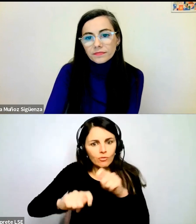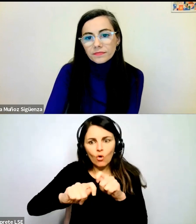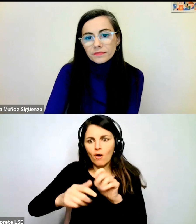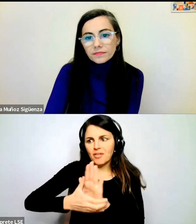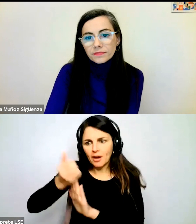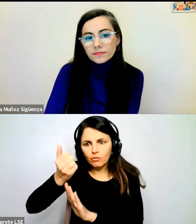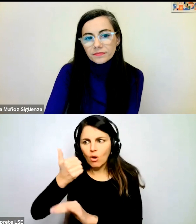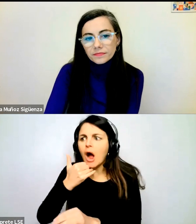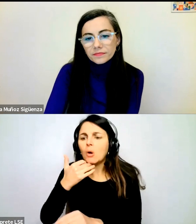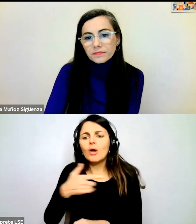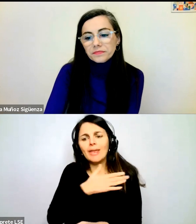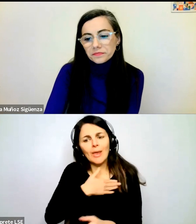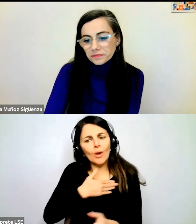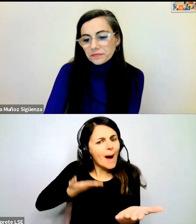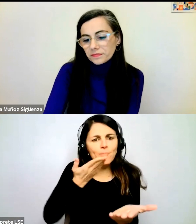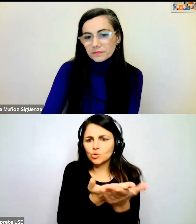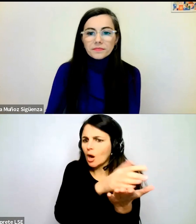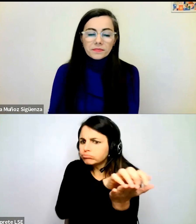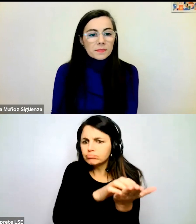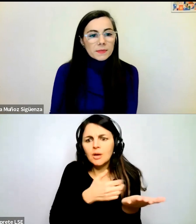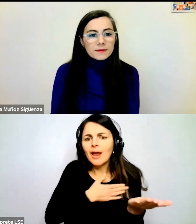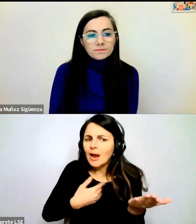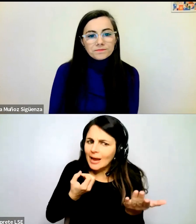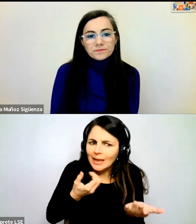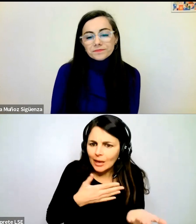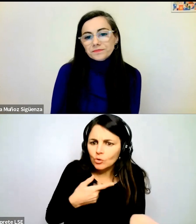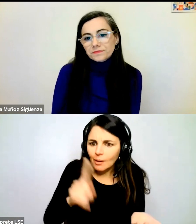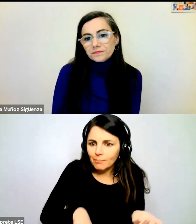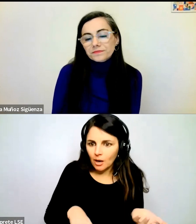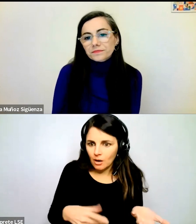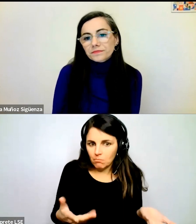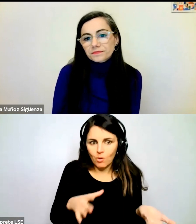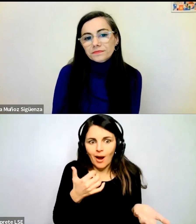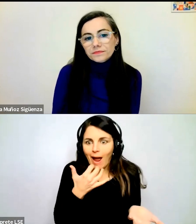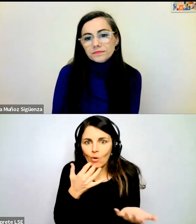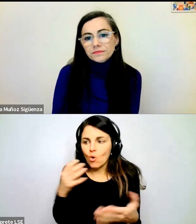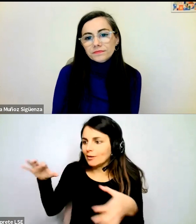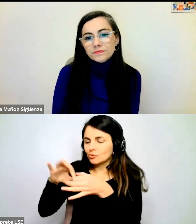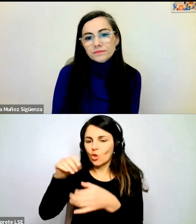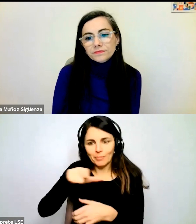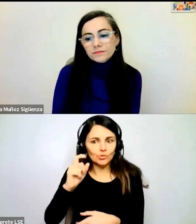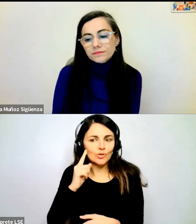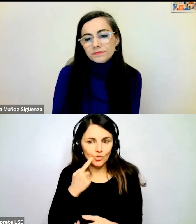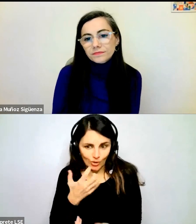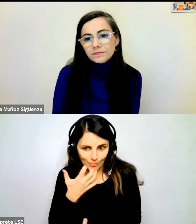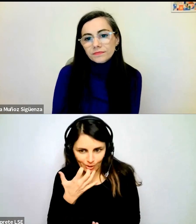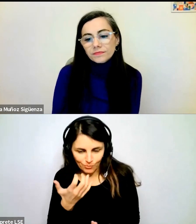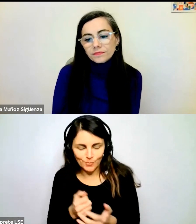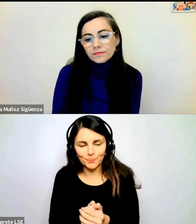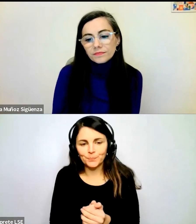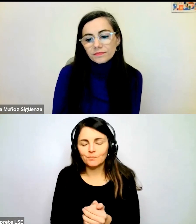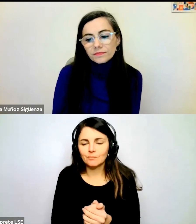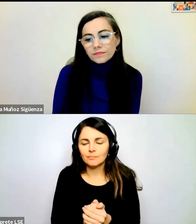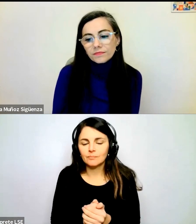de primera mano las necesidades de las personas sordas y hacer aportaciones siempre es positivo. También